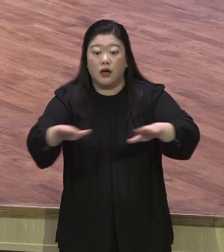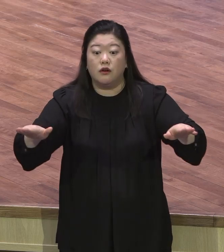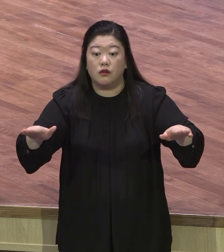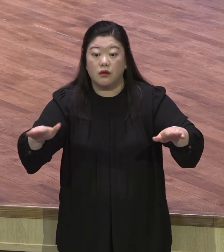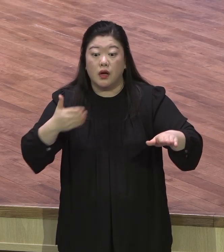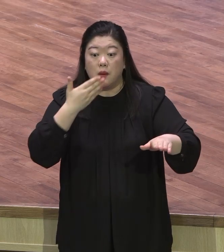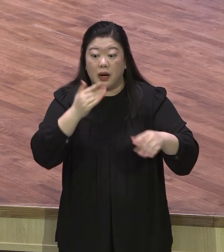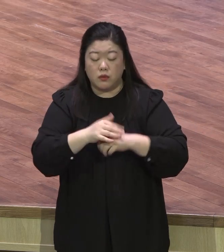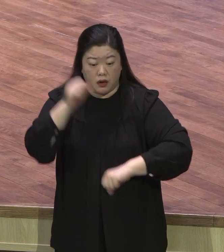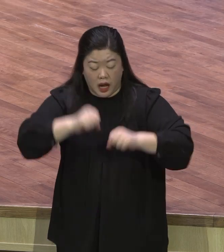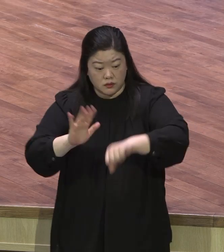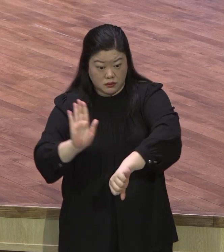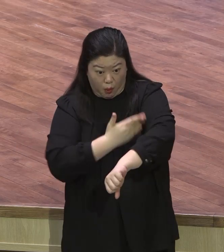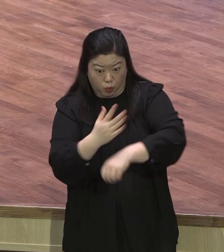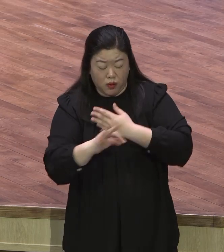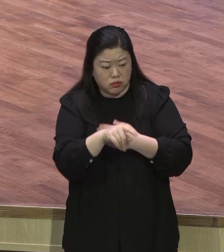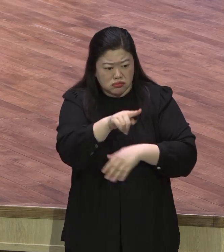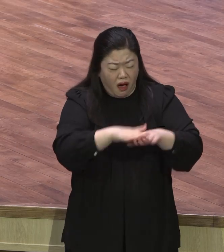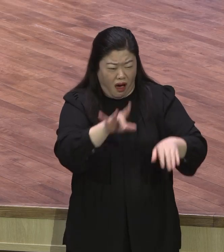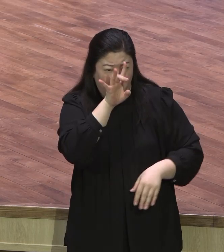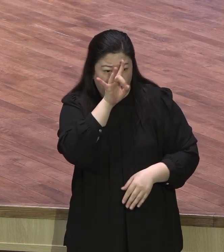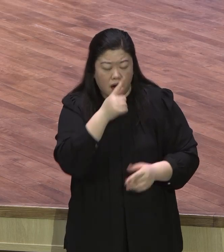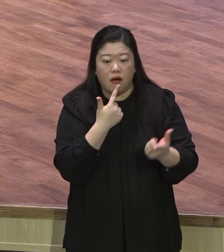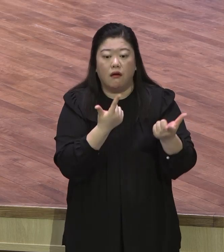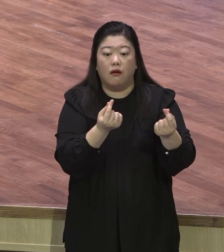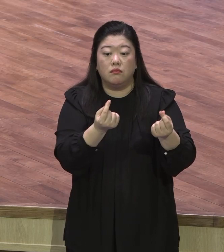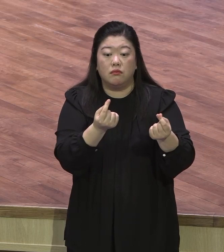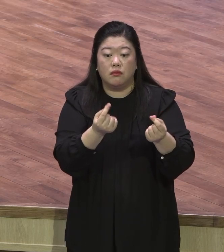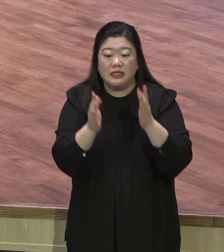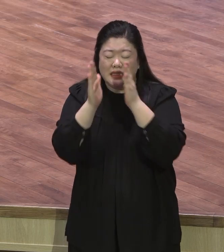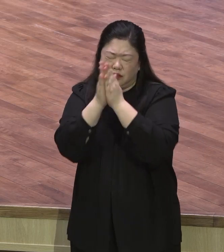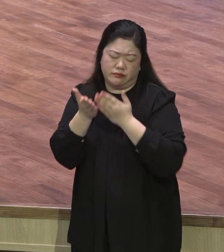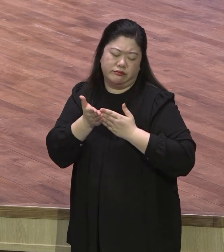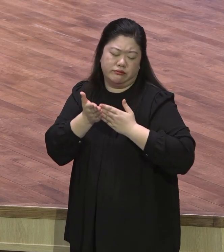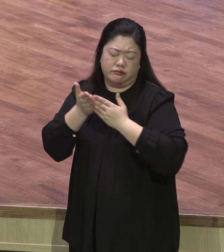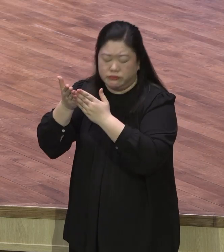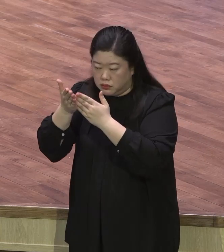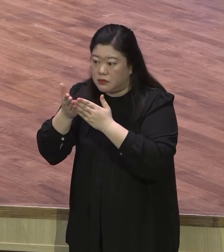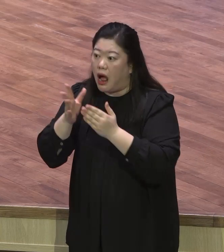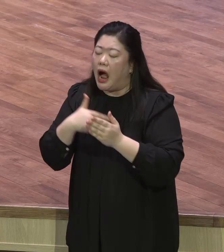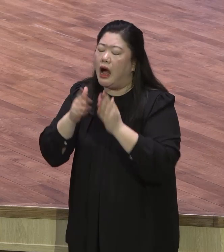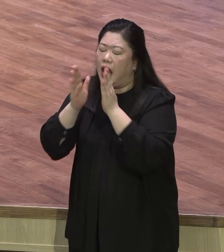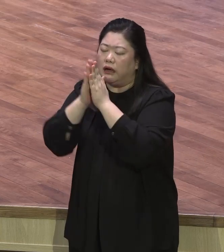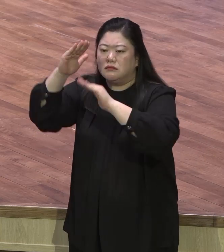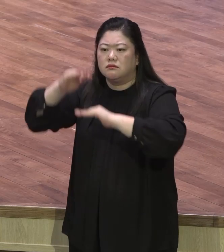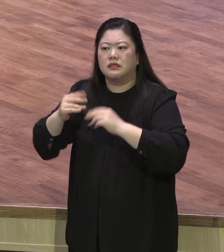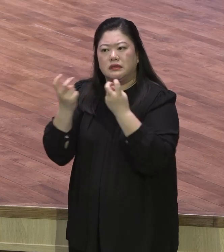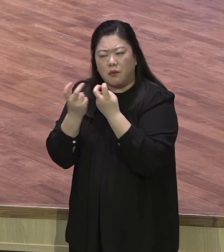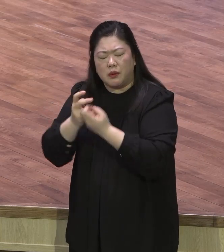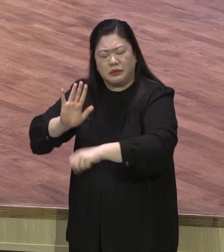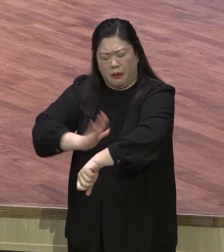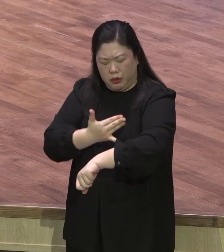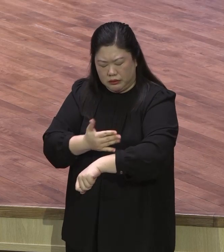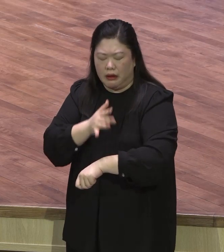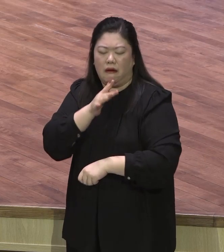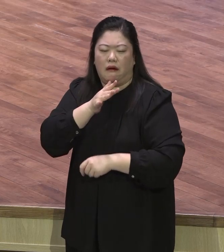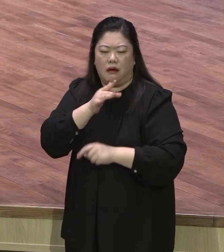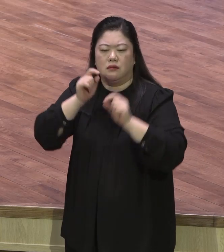바로 가도록 만들고 딴 길로 가는데 자꾸 잘못 가고 오시니까 다시 말하면 우리의 삶은